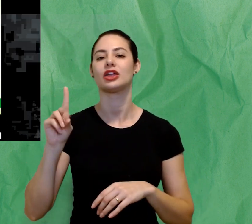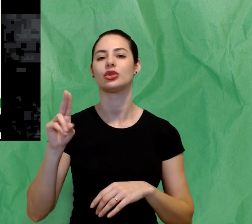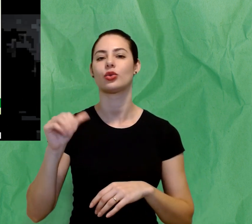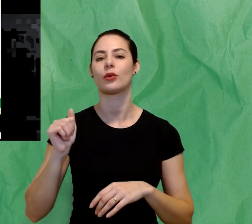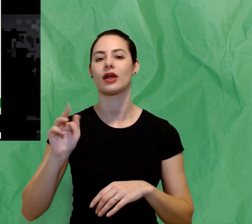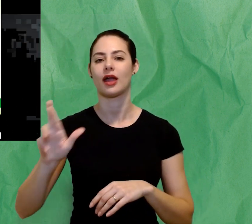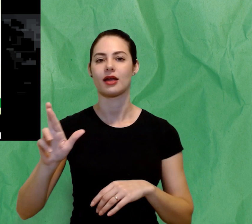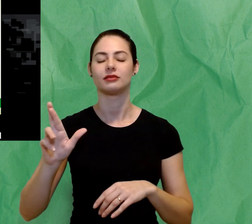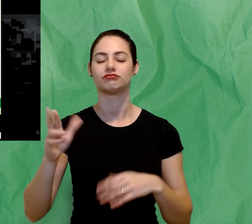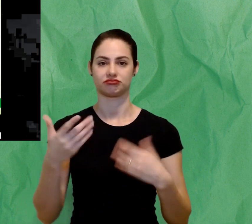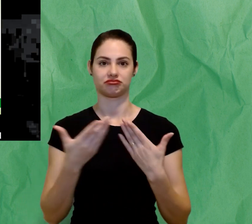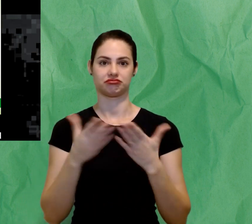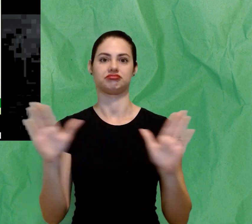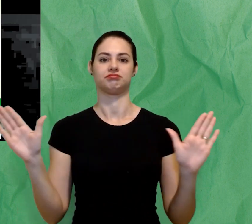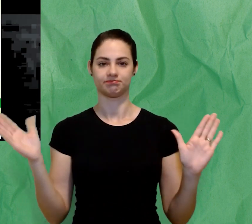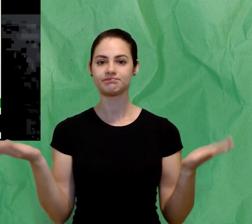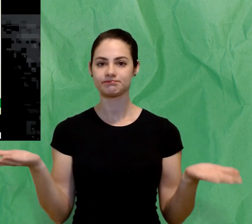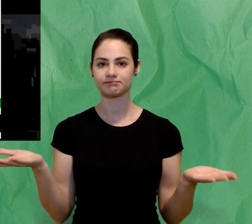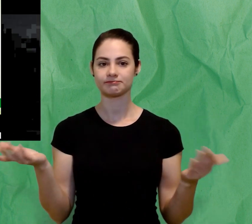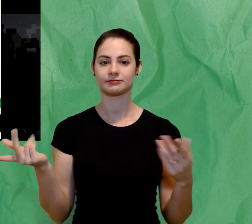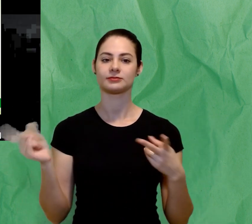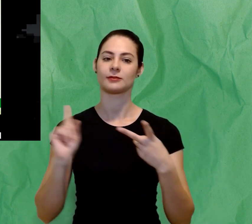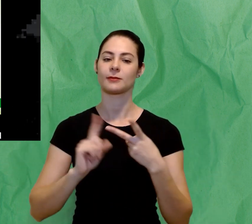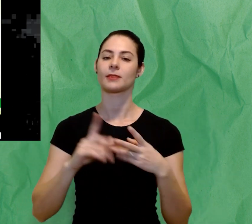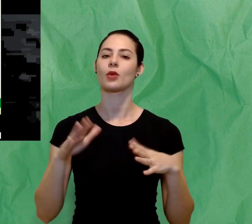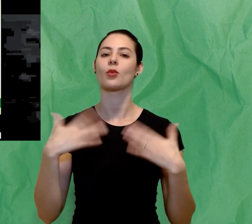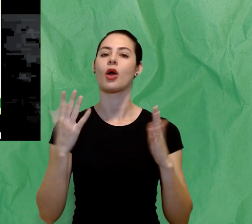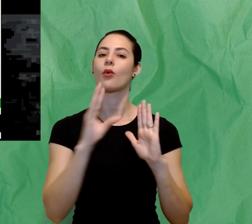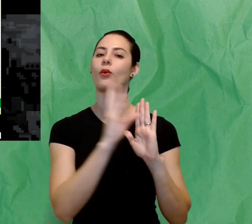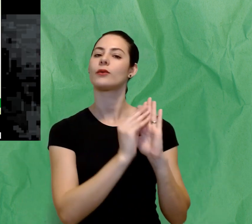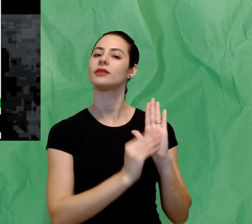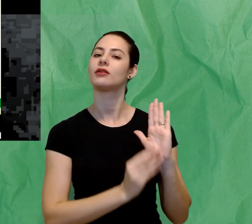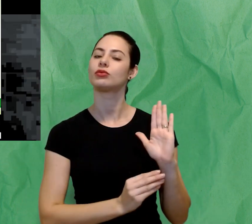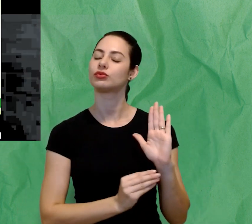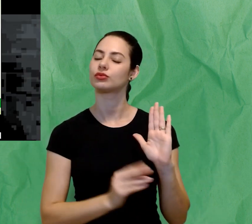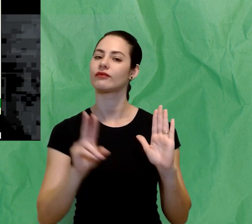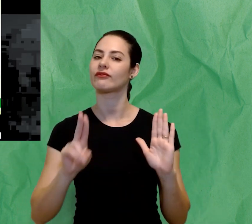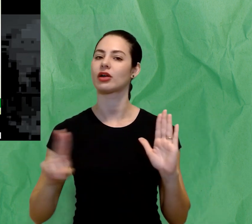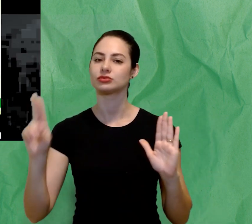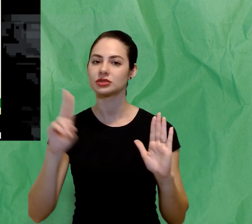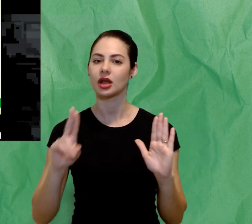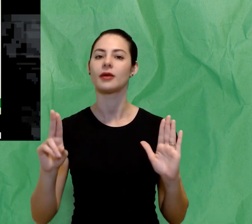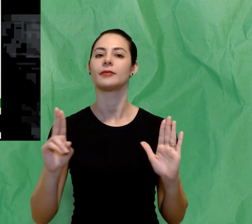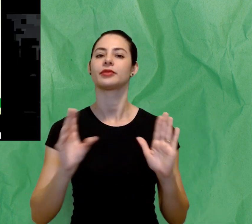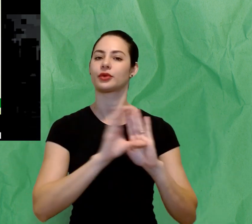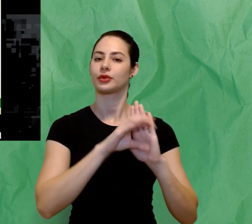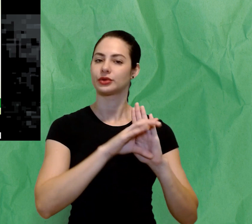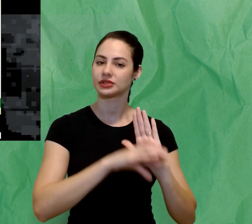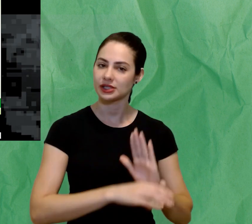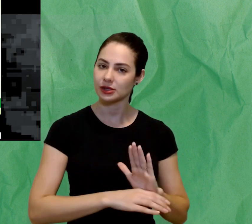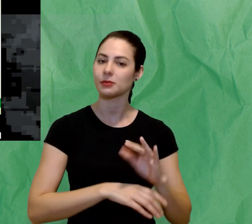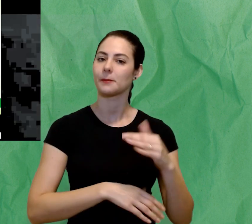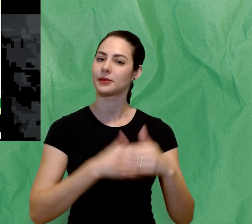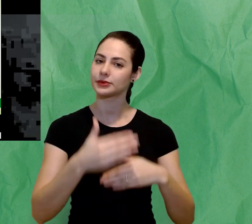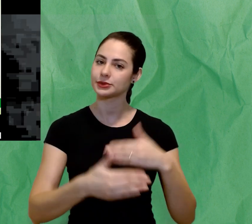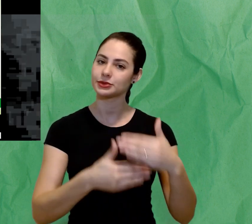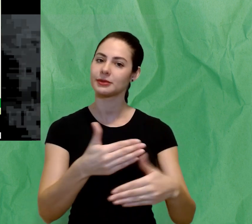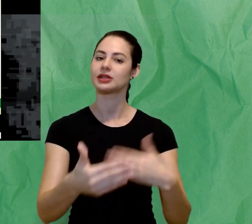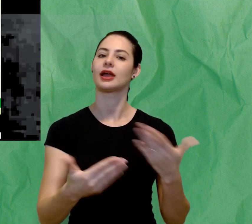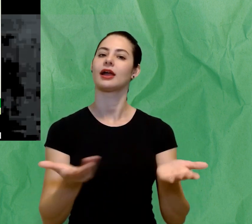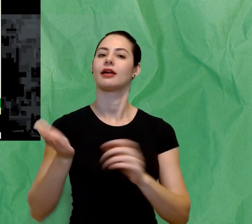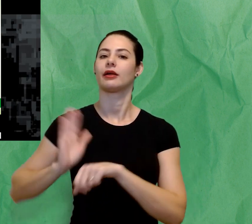mais abrangente. Quais os conteúdos a serem trabalhados? Conceituais,